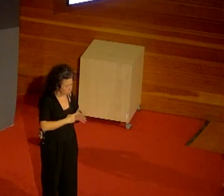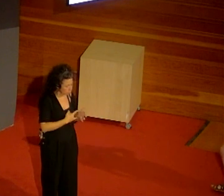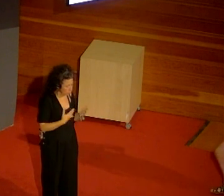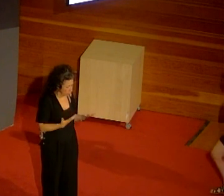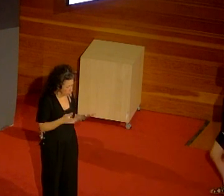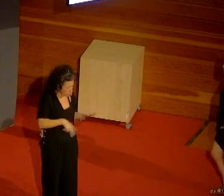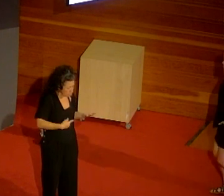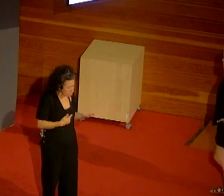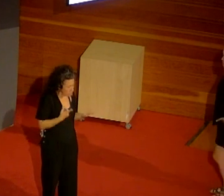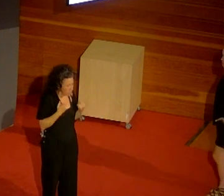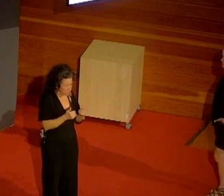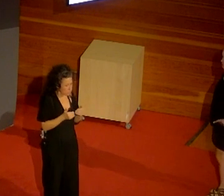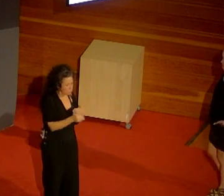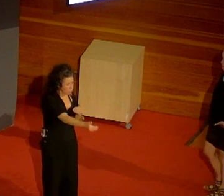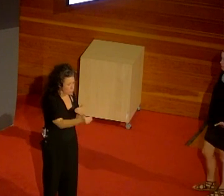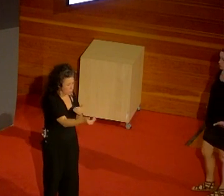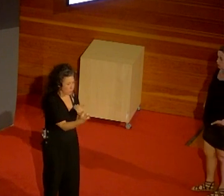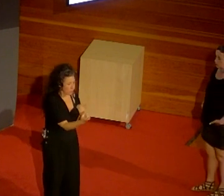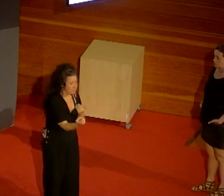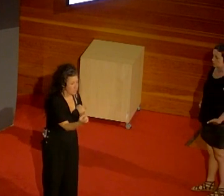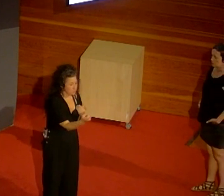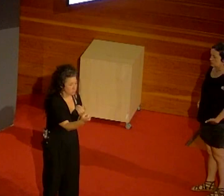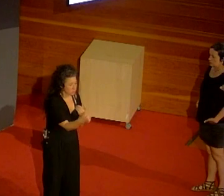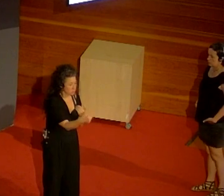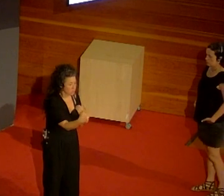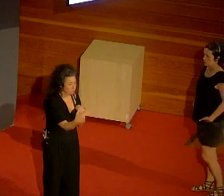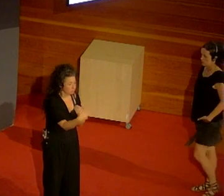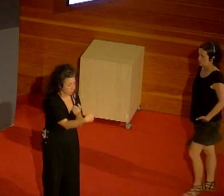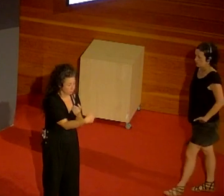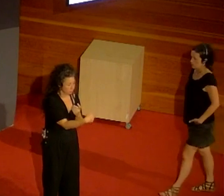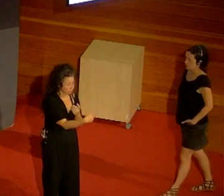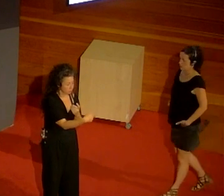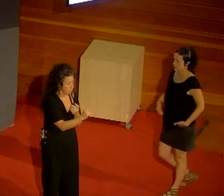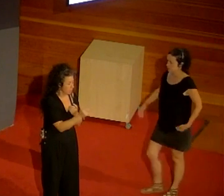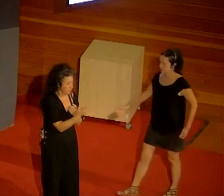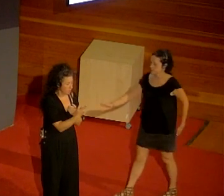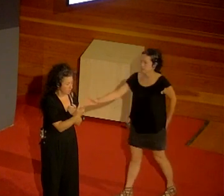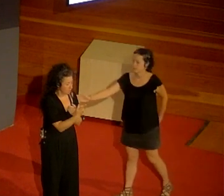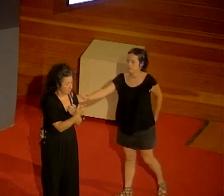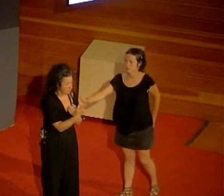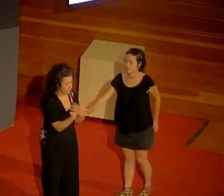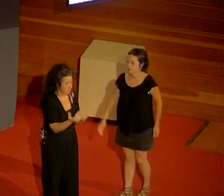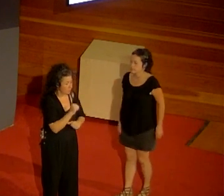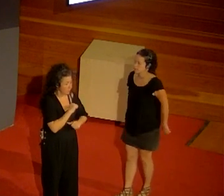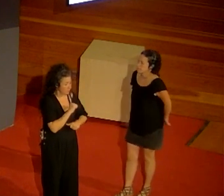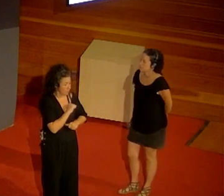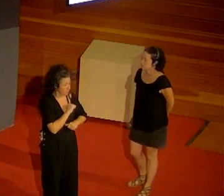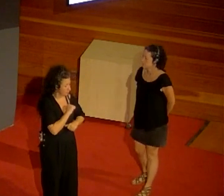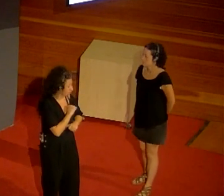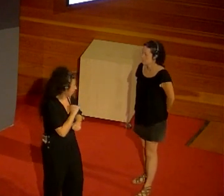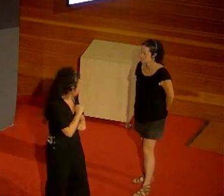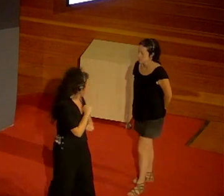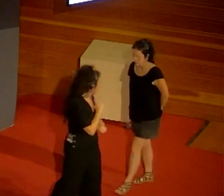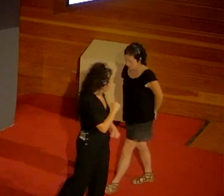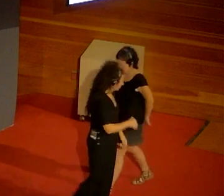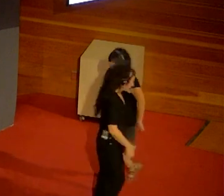Necesitamos un horizonte, ¿no? Un futuro, y ahí es lo primero que se te corta, ¿no? Y entonces estás a la espera y hay esa especie de